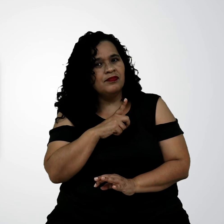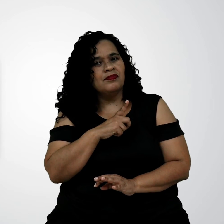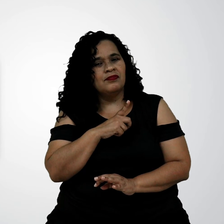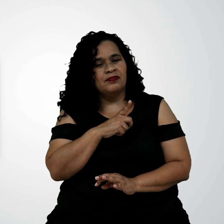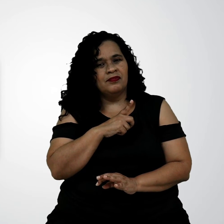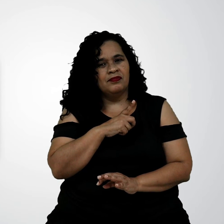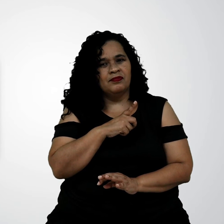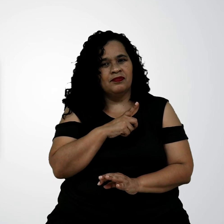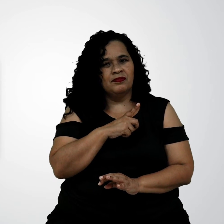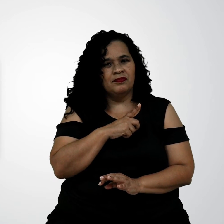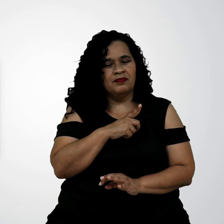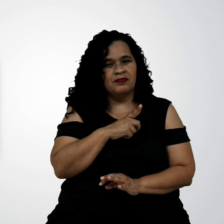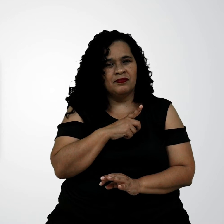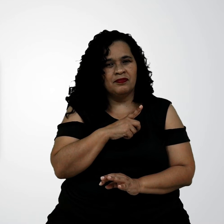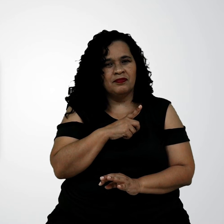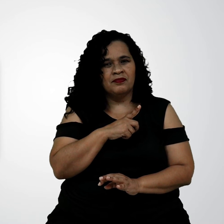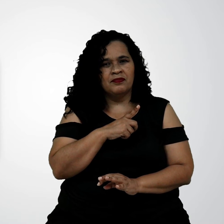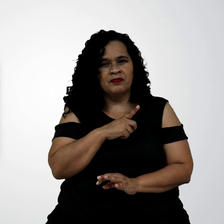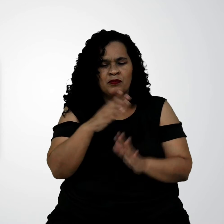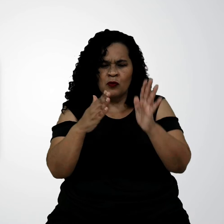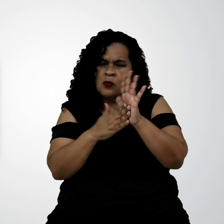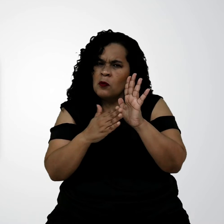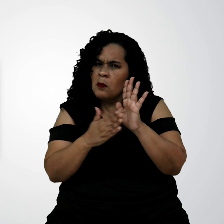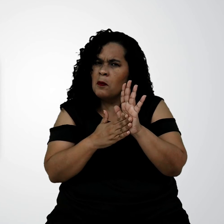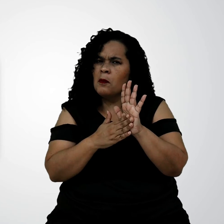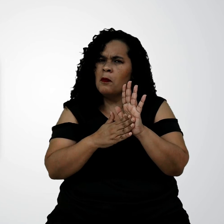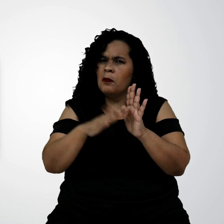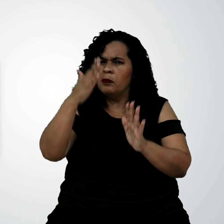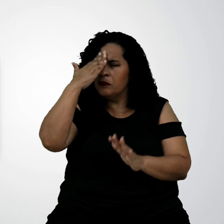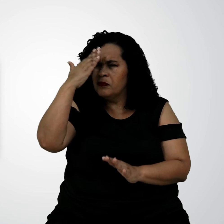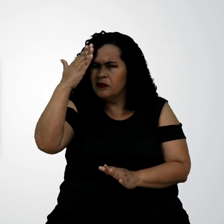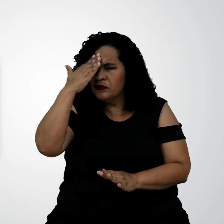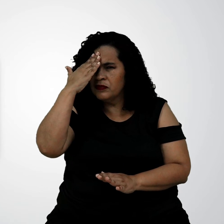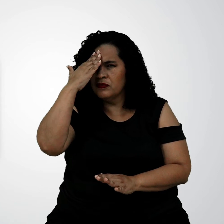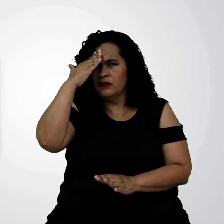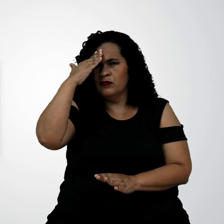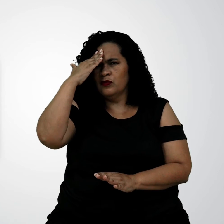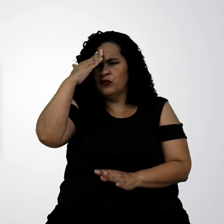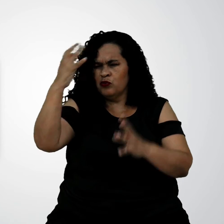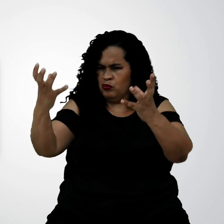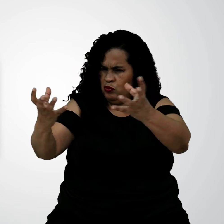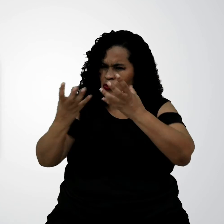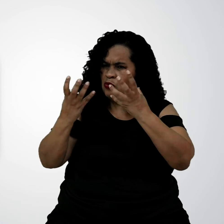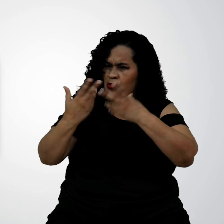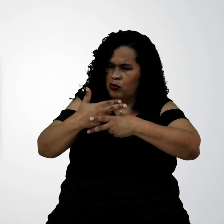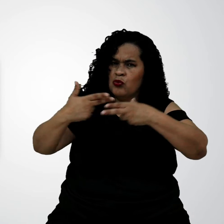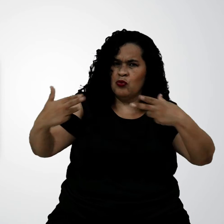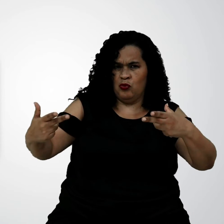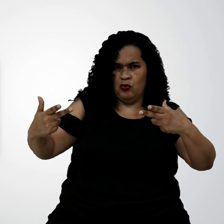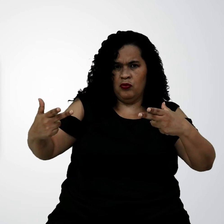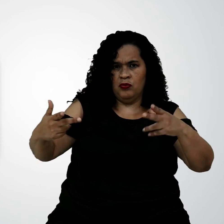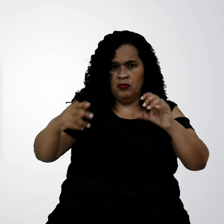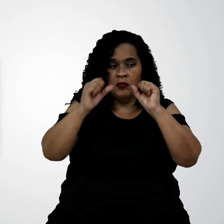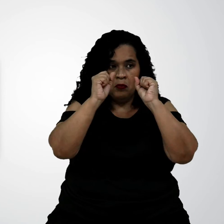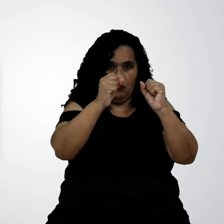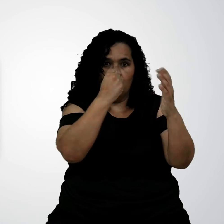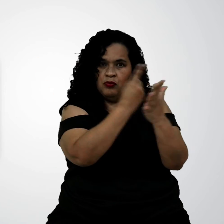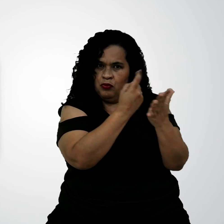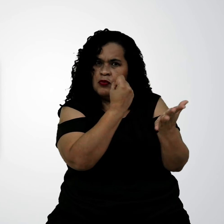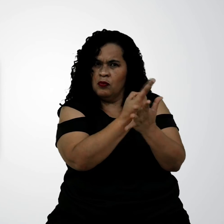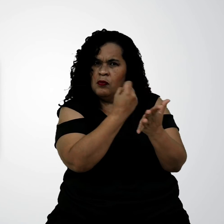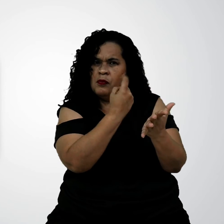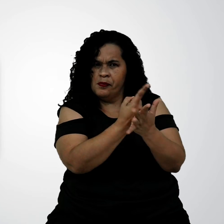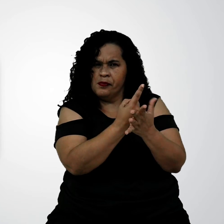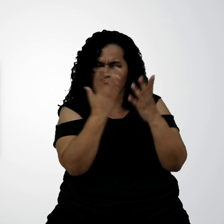não gastamos o dinheiro com coisas, porque nós temos um propósito. Claro que a gente pode comprar coisas, claro, nós podemos e